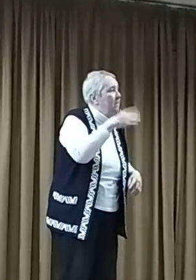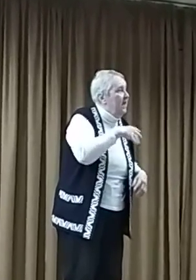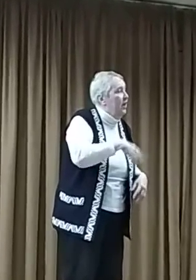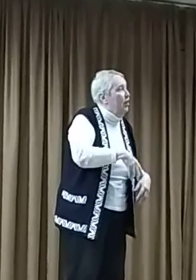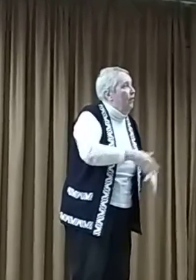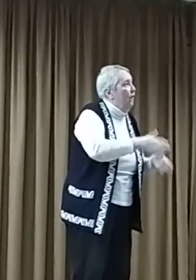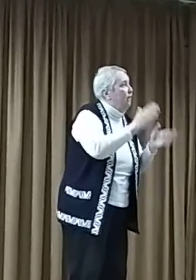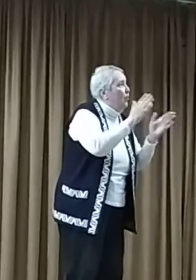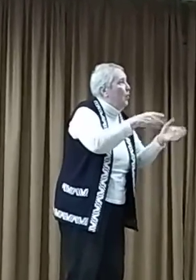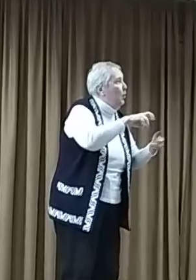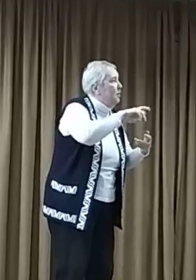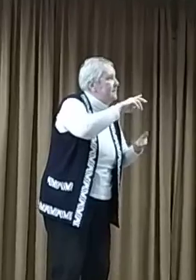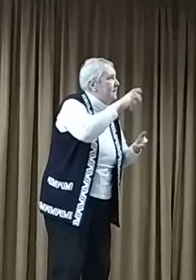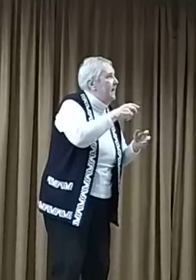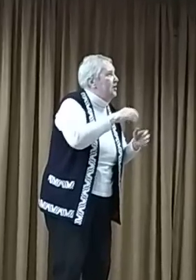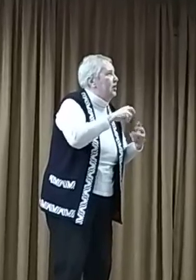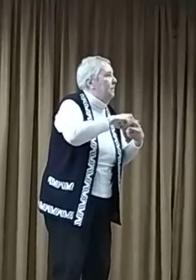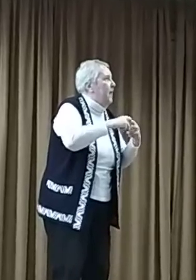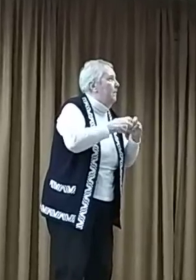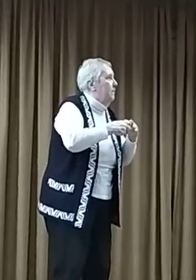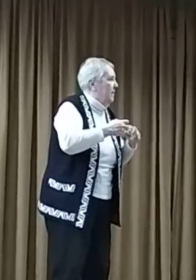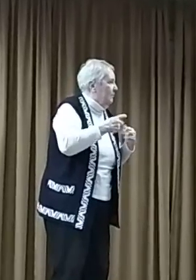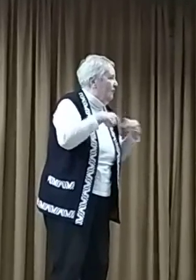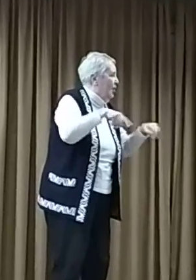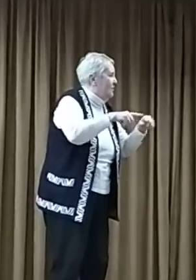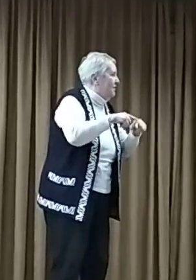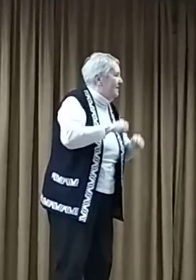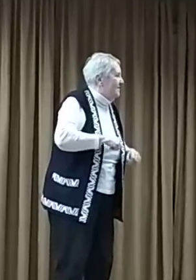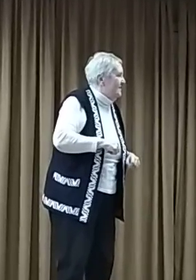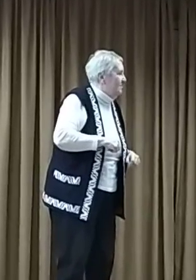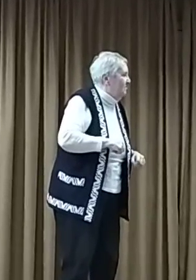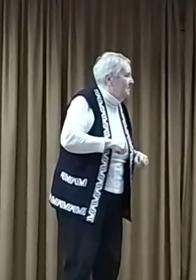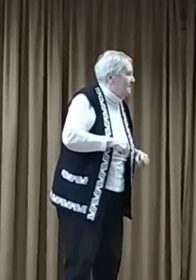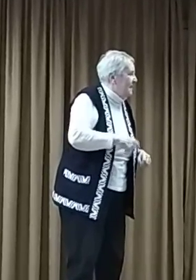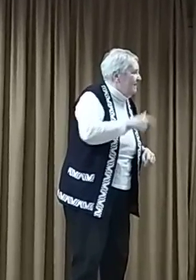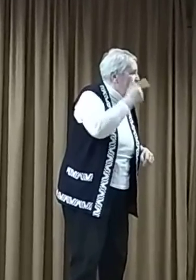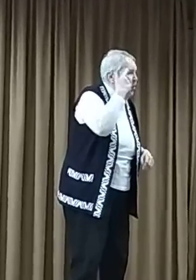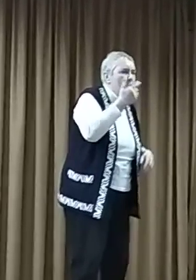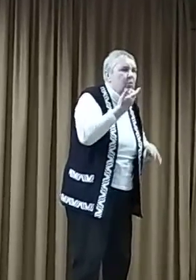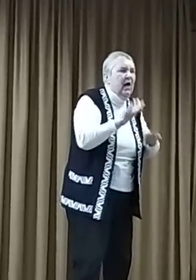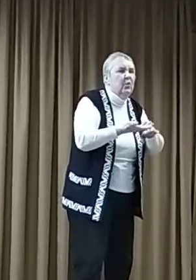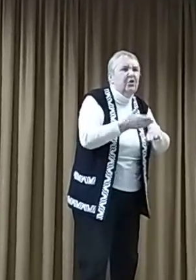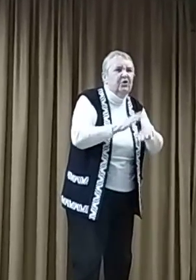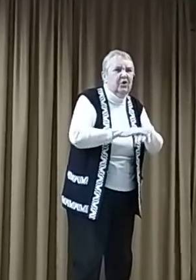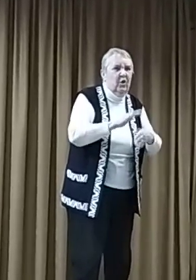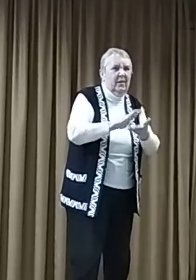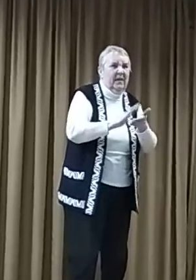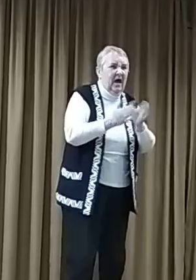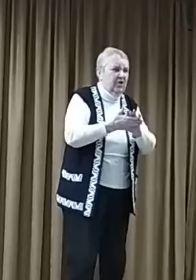были в курсе наших проблем. Вот. У нас очень тяжелое